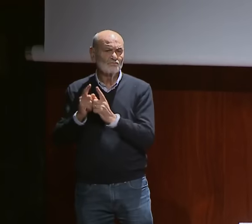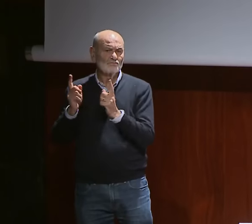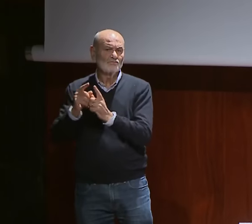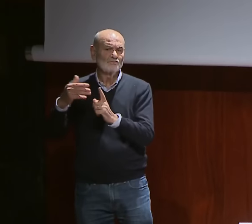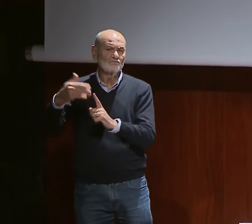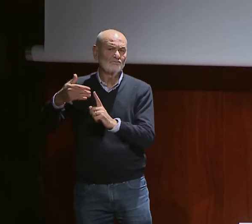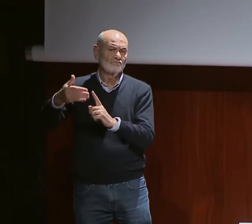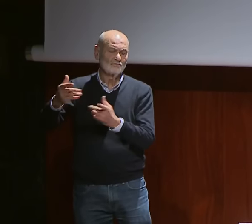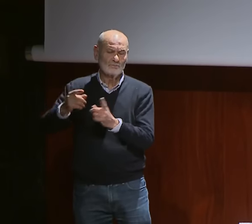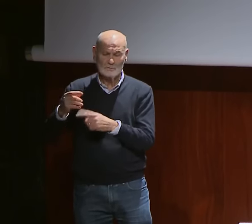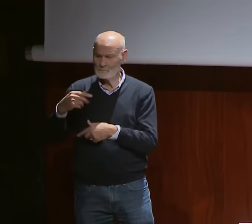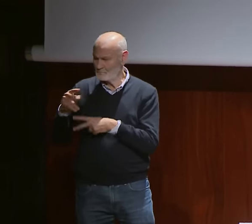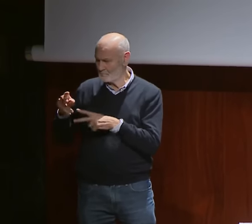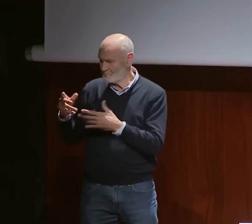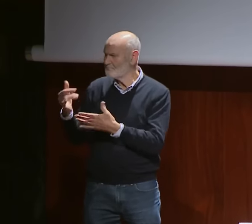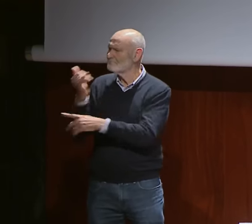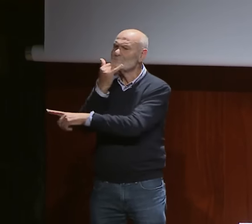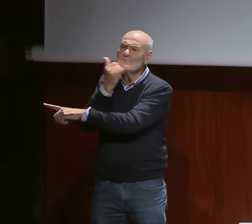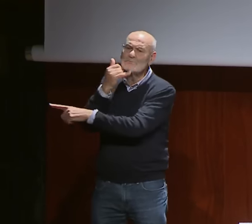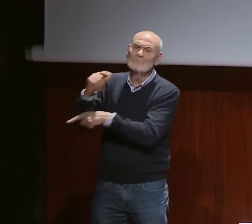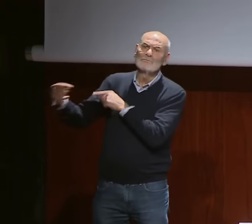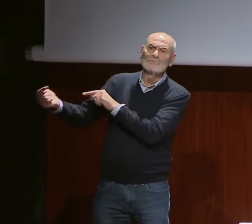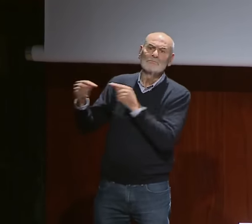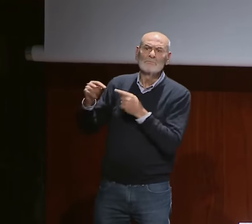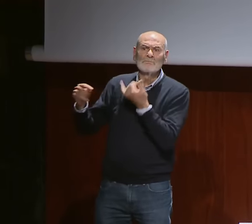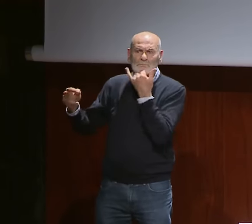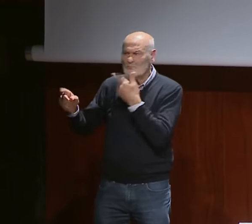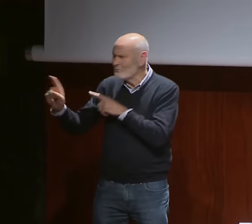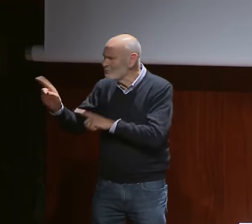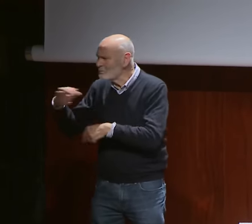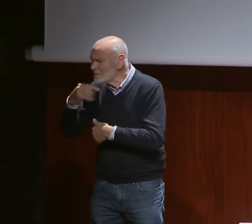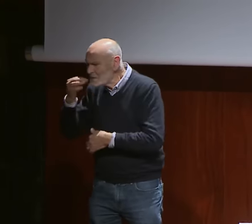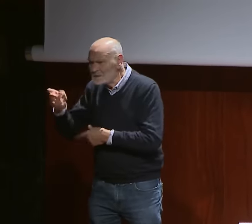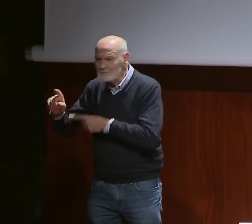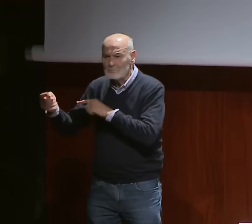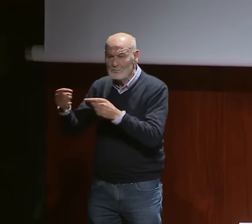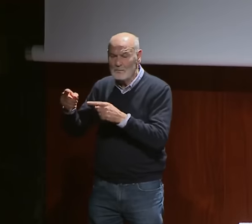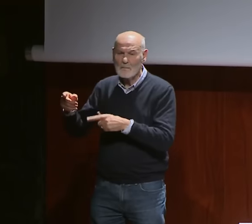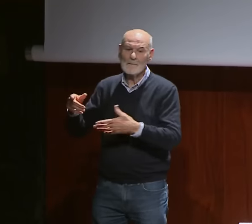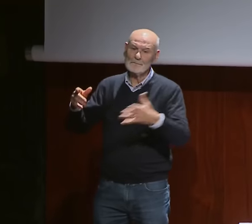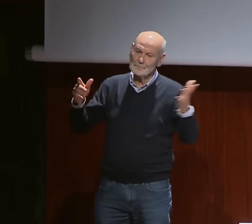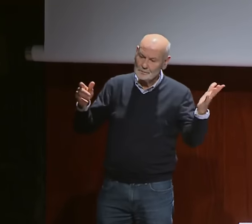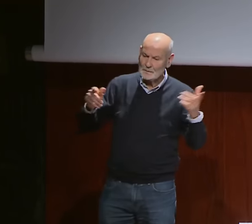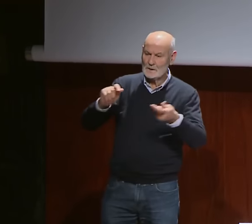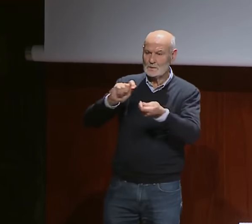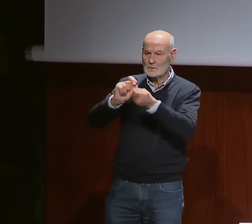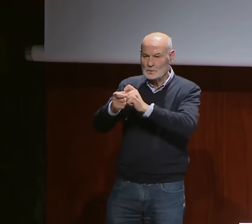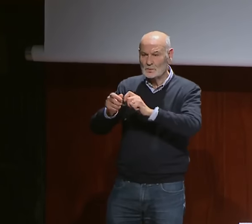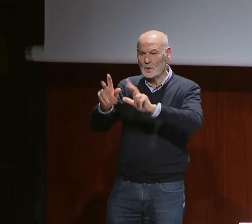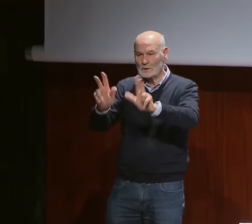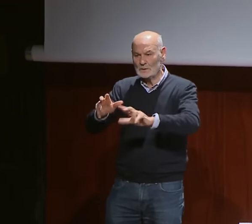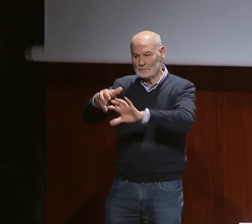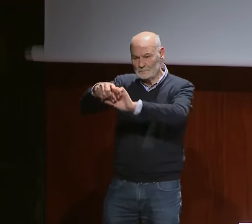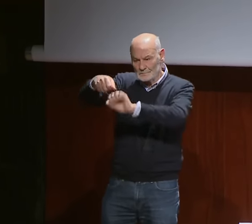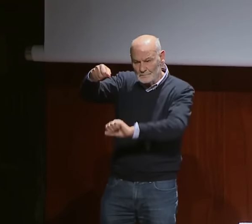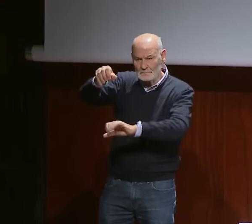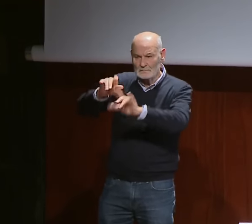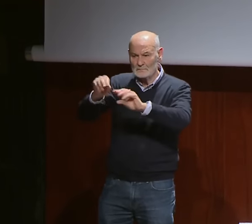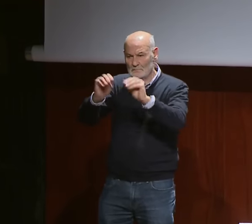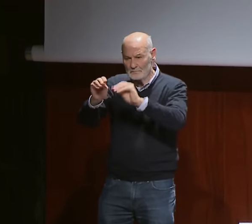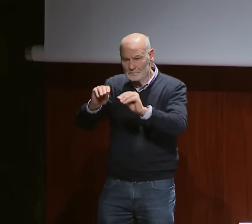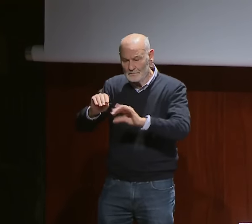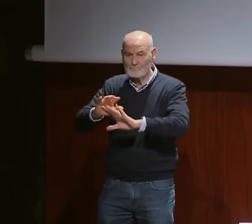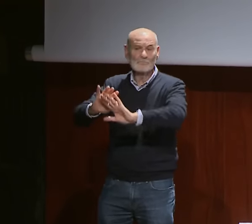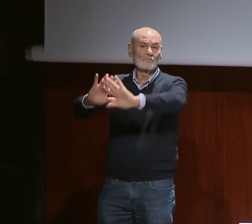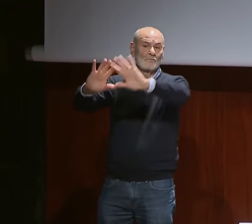voir si j'étais d'accord avec ça. Donc, on s'est vu plusieurs fois. Il y a eu quelques moments où il y avait des erreurs, on n'était pas d'accord, on a